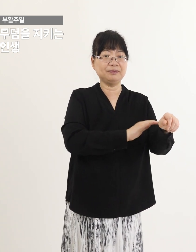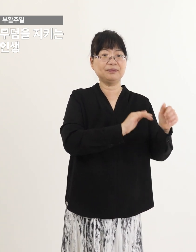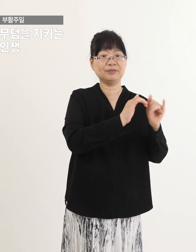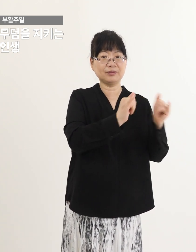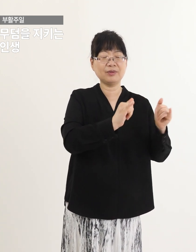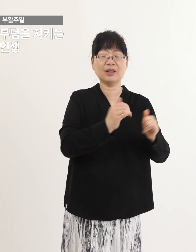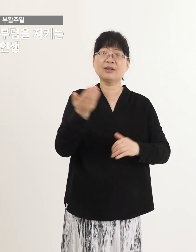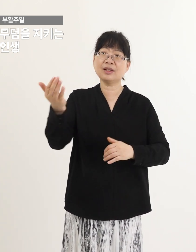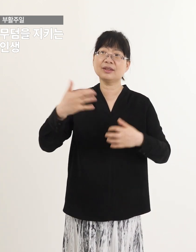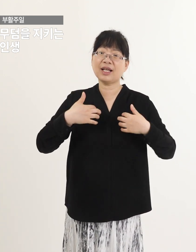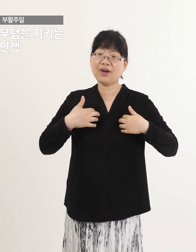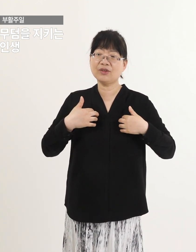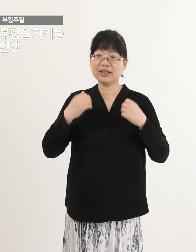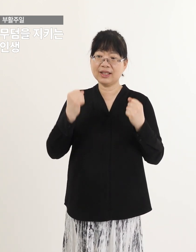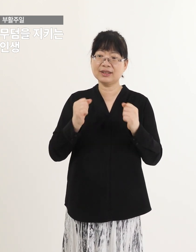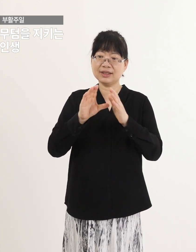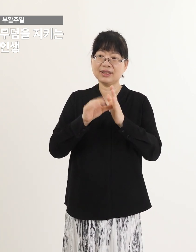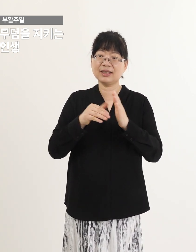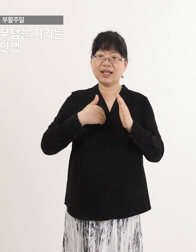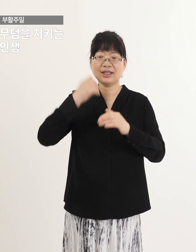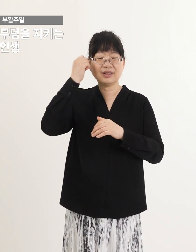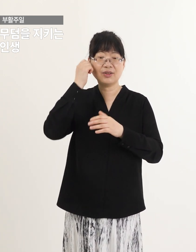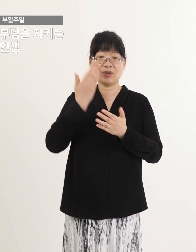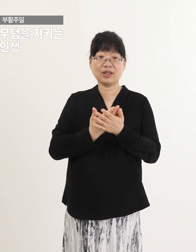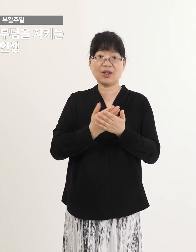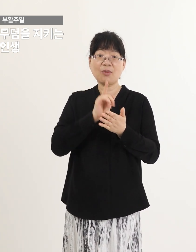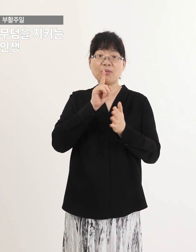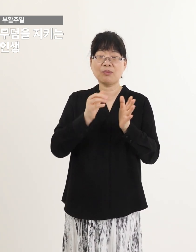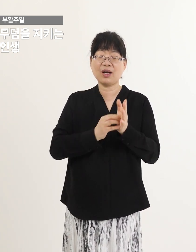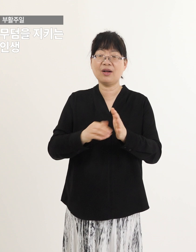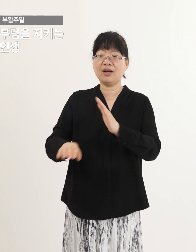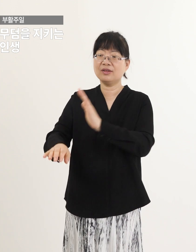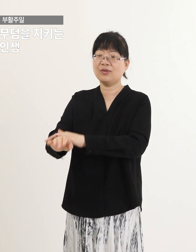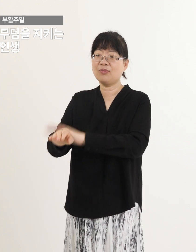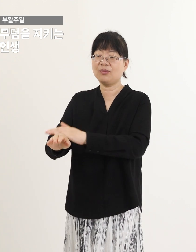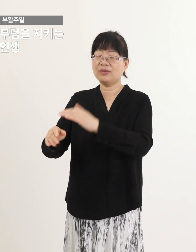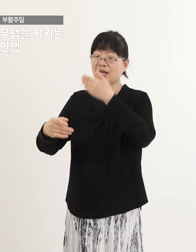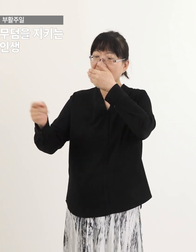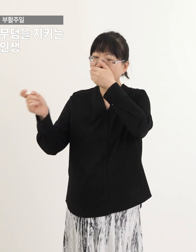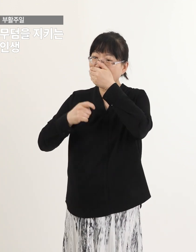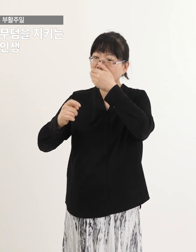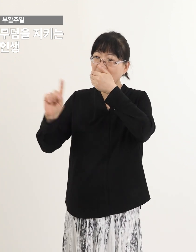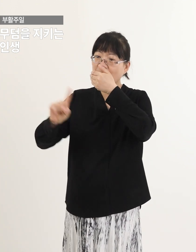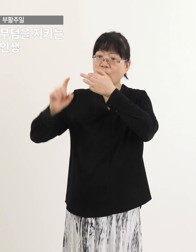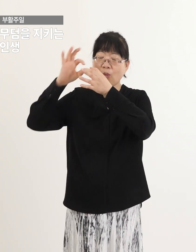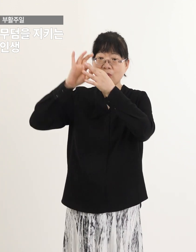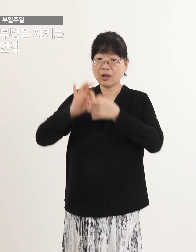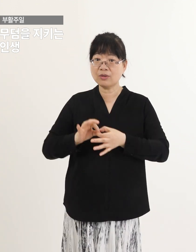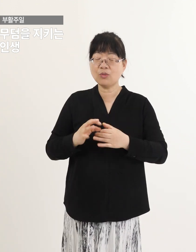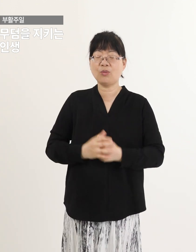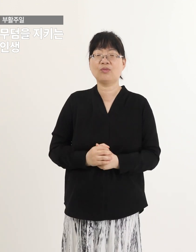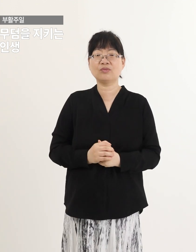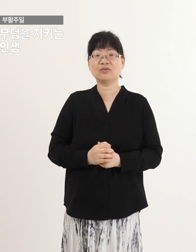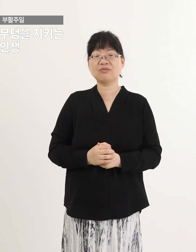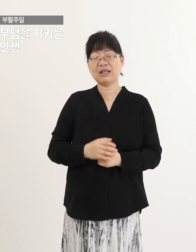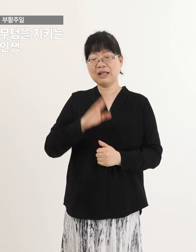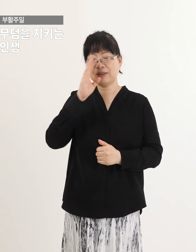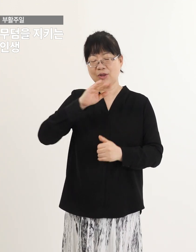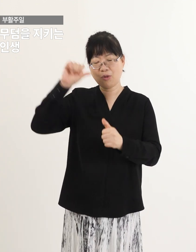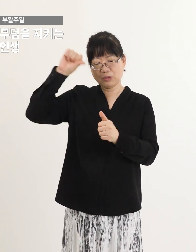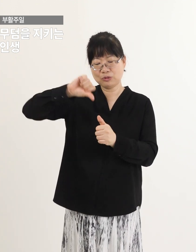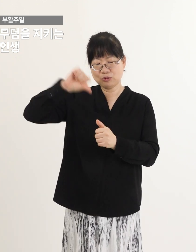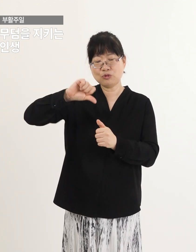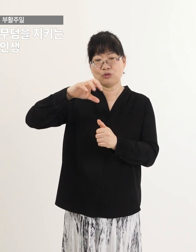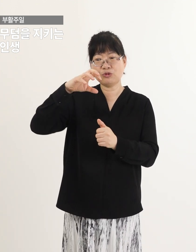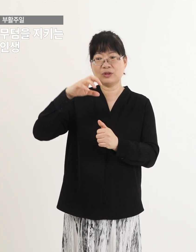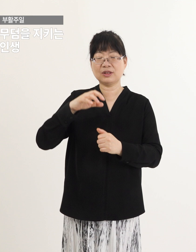이를 때 나를 기억해 주십시오. 또 한편 강도는 계속 저주를 하고